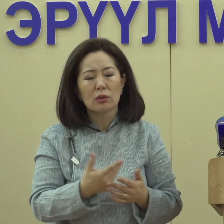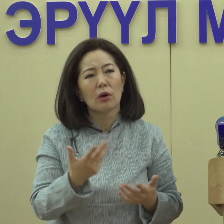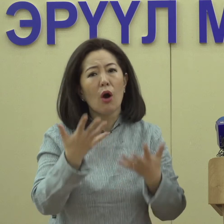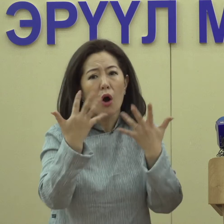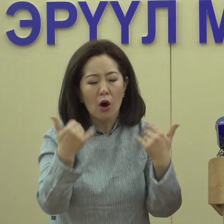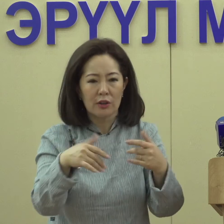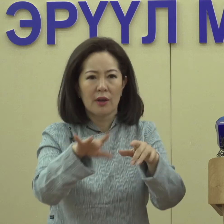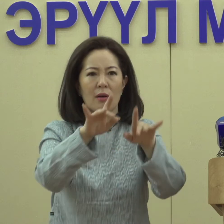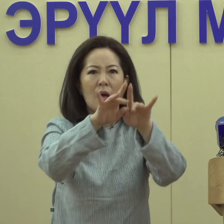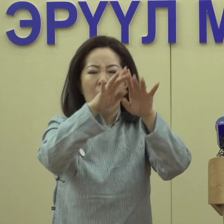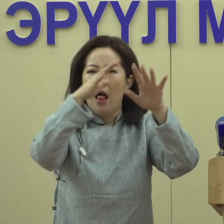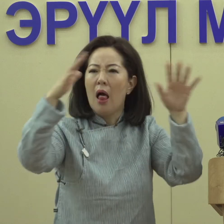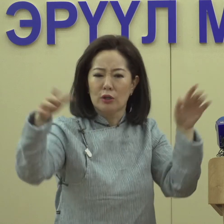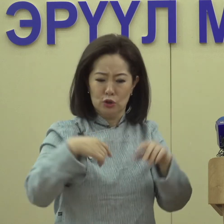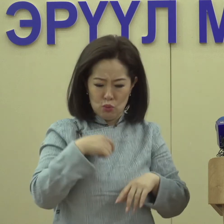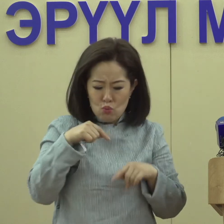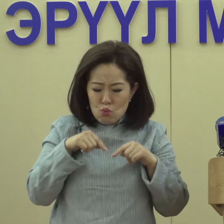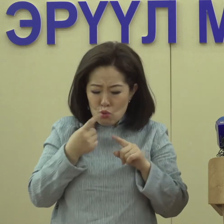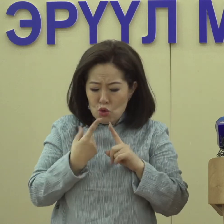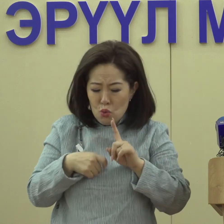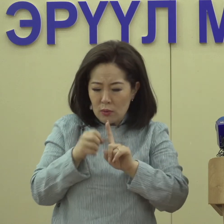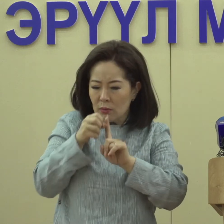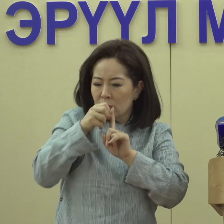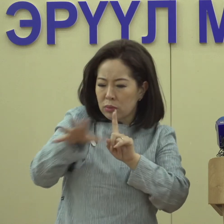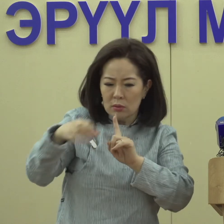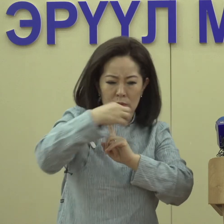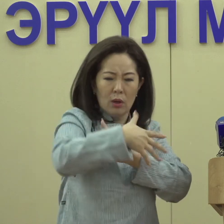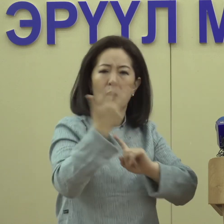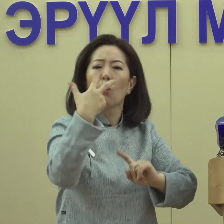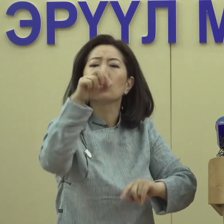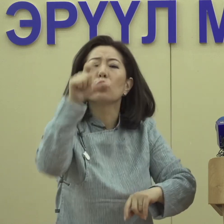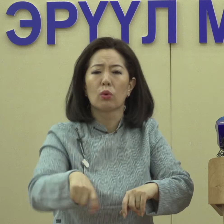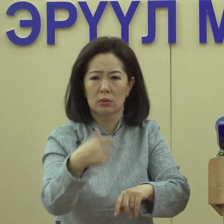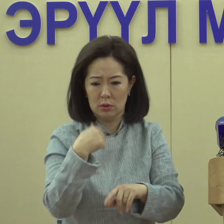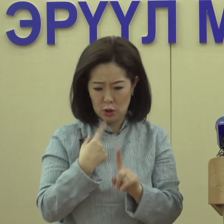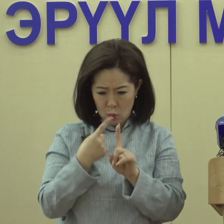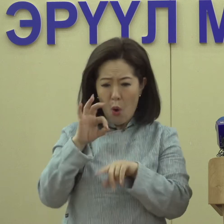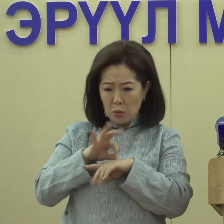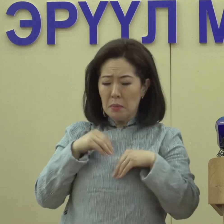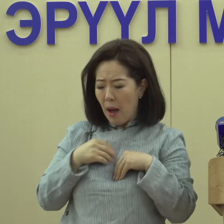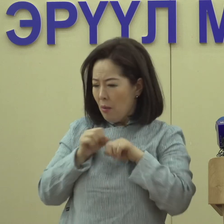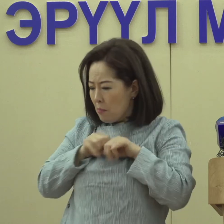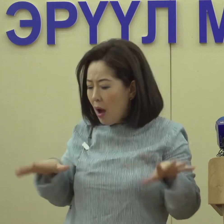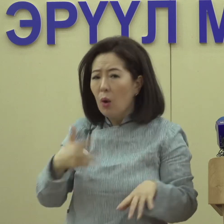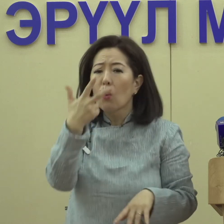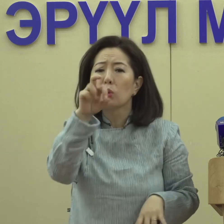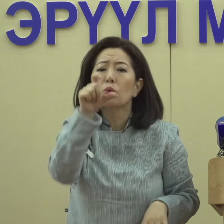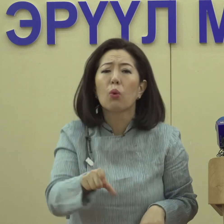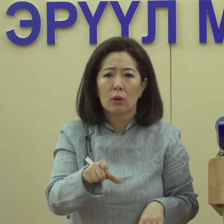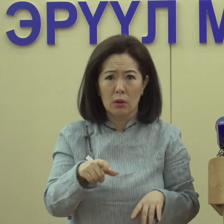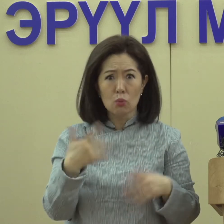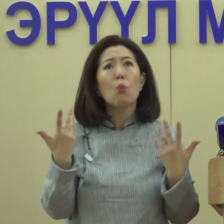одоо игнээ камарсан байж тэ 30 хүн гэдэг чинь маш харамсалтай маш энгийн юм дээр